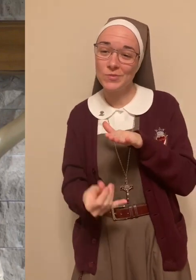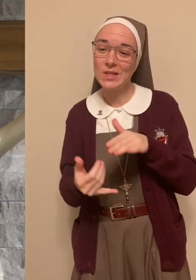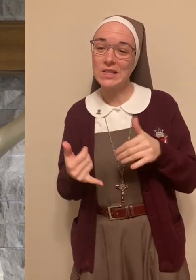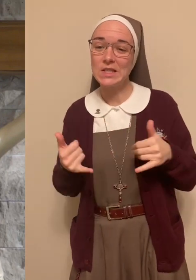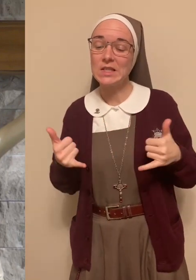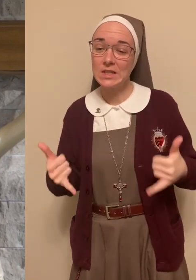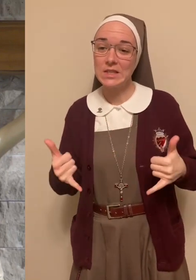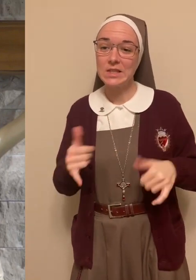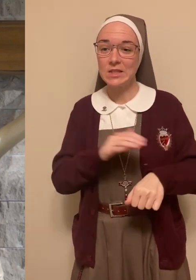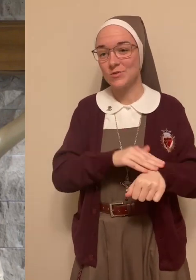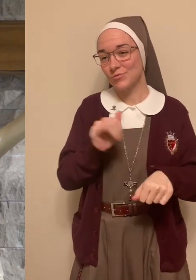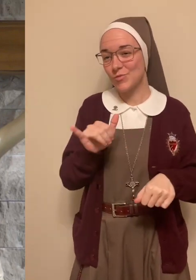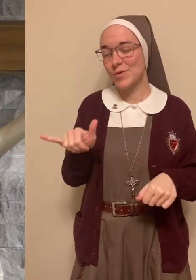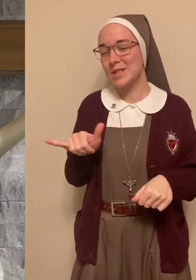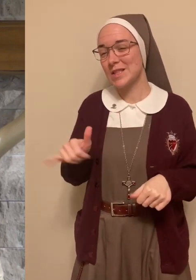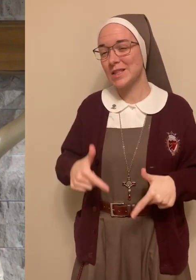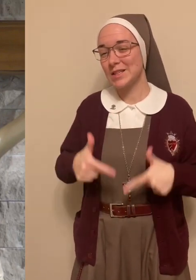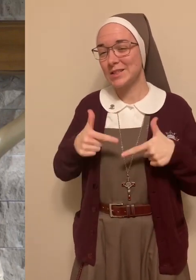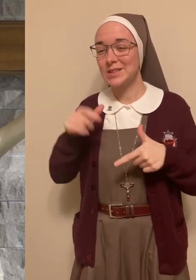que este continente está llamado a ser